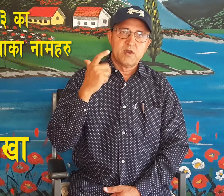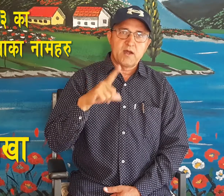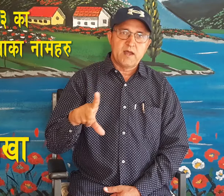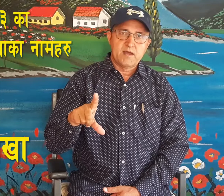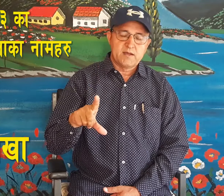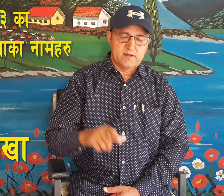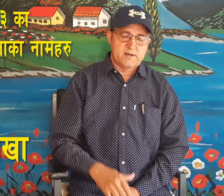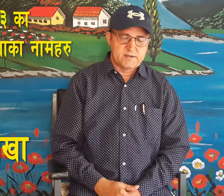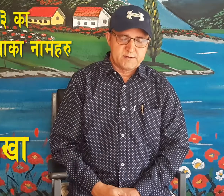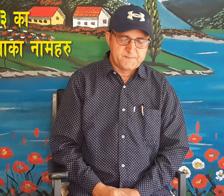दुर्लखा।